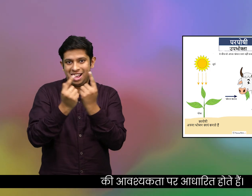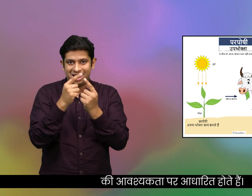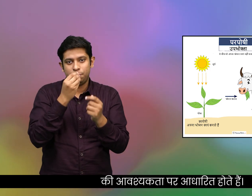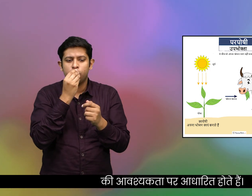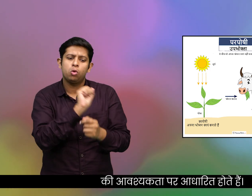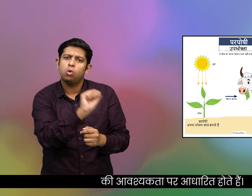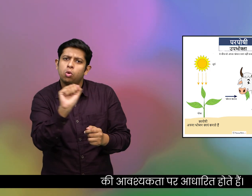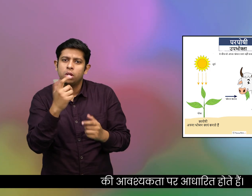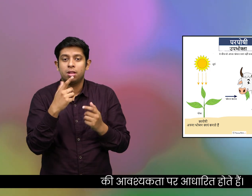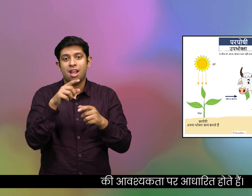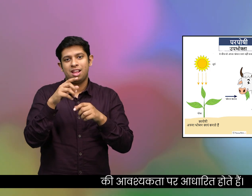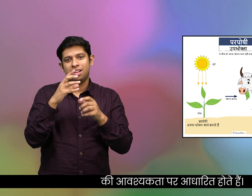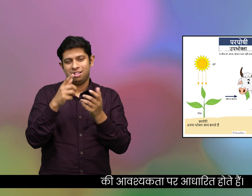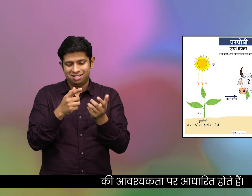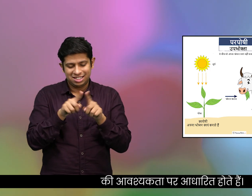हैं। इसीलिए